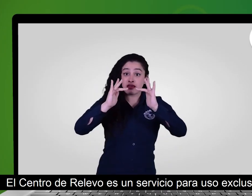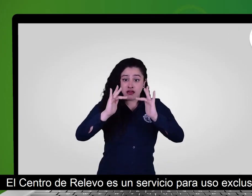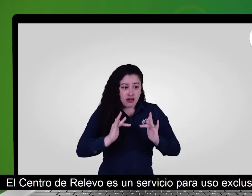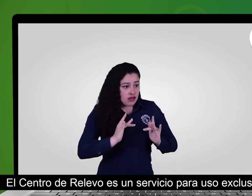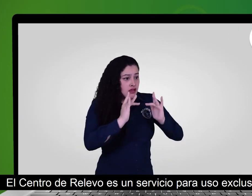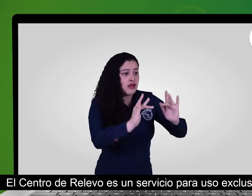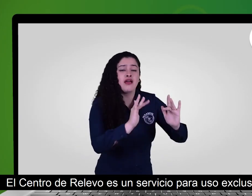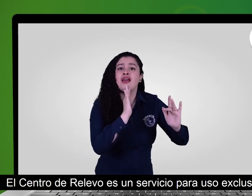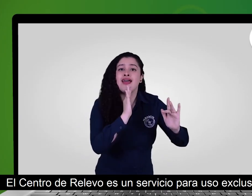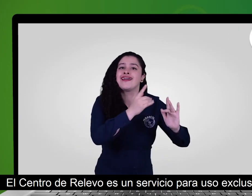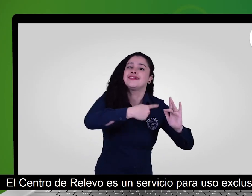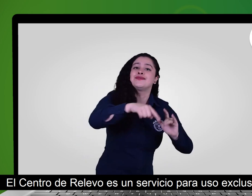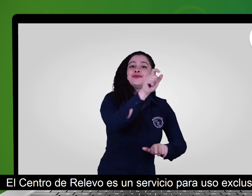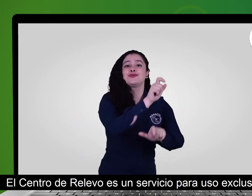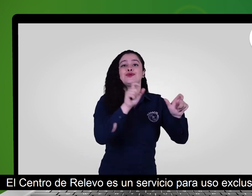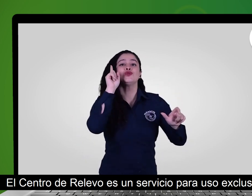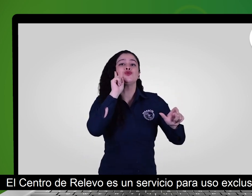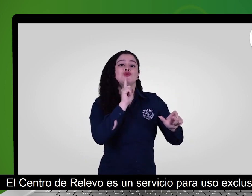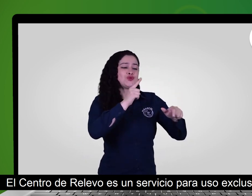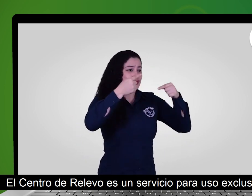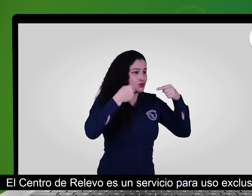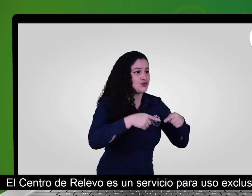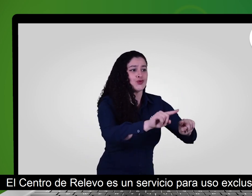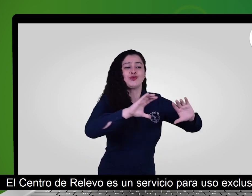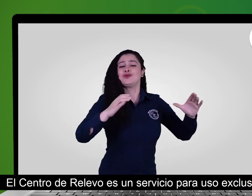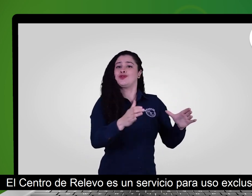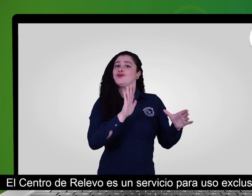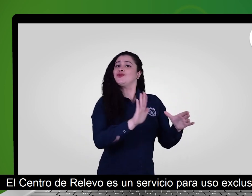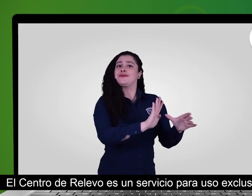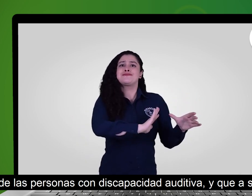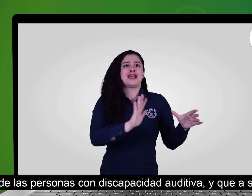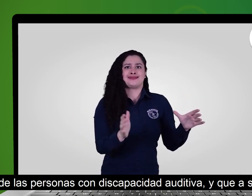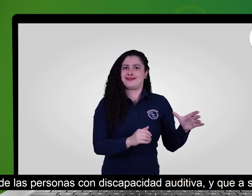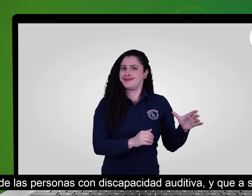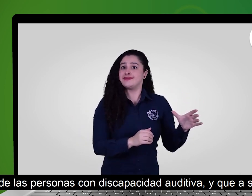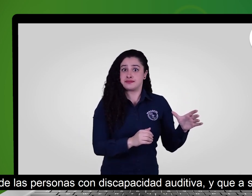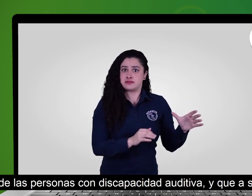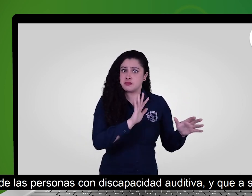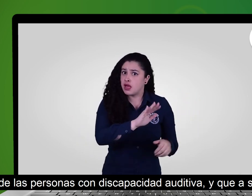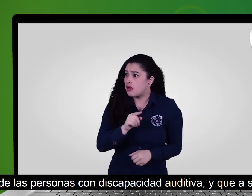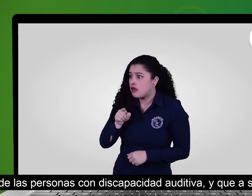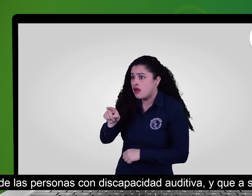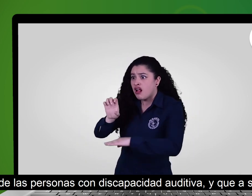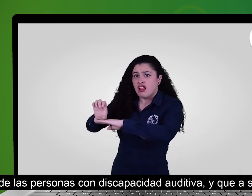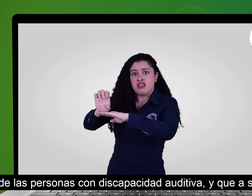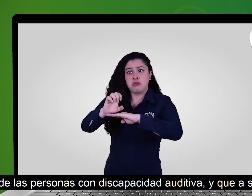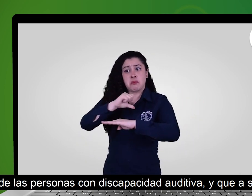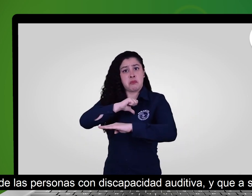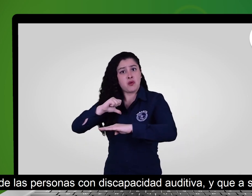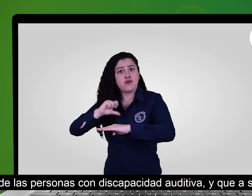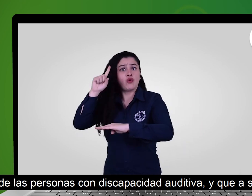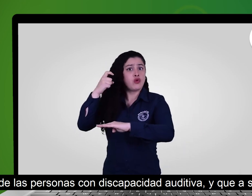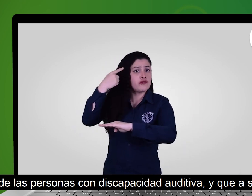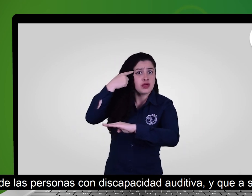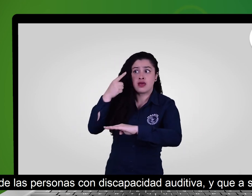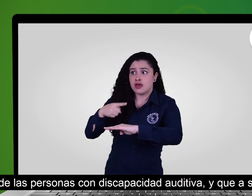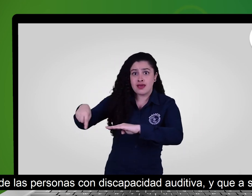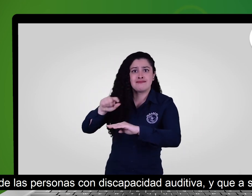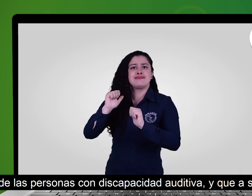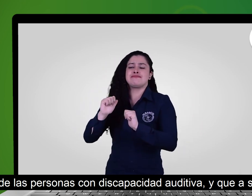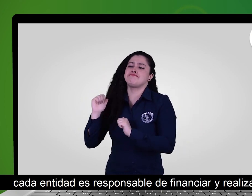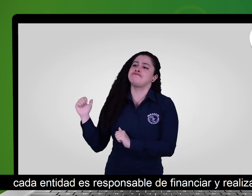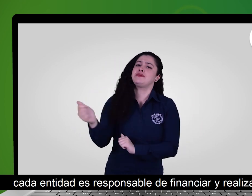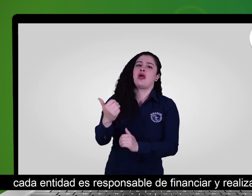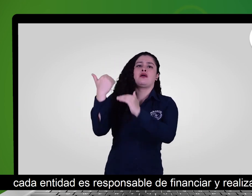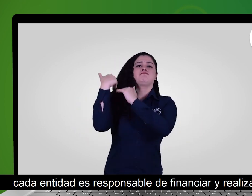El centro de relevo es un servicio para uso exclusivo de las personas con discapacidad auditiva y